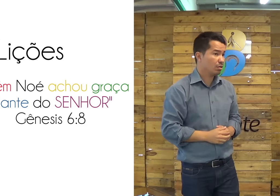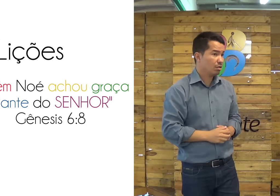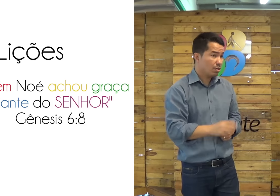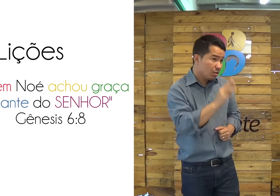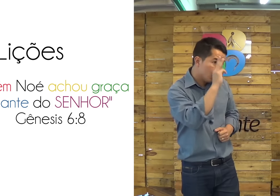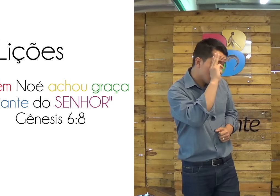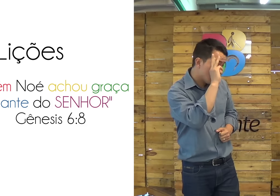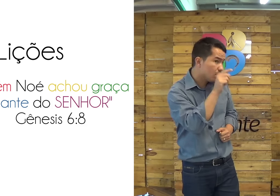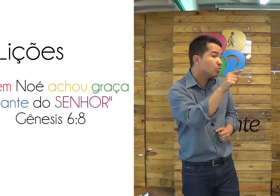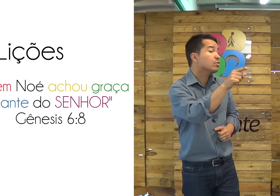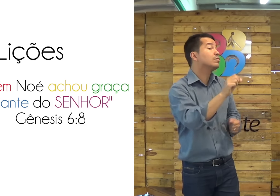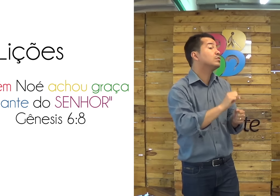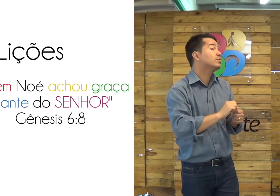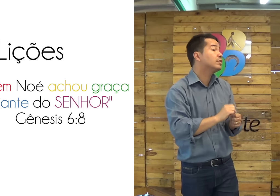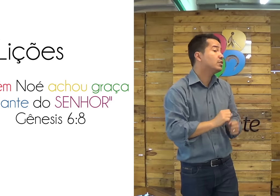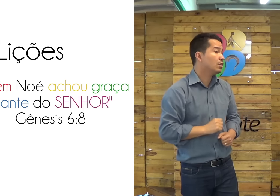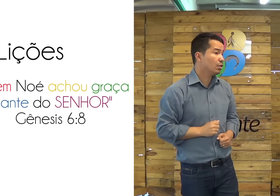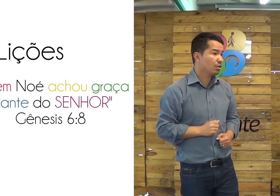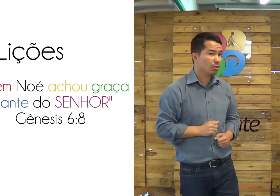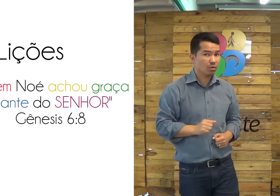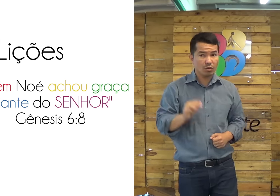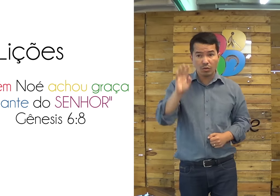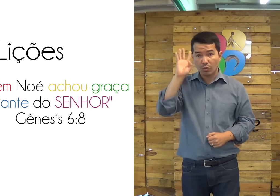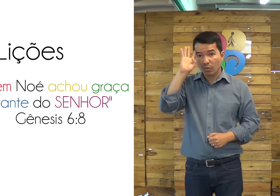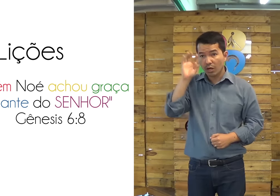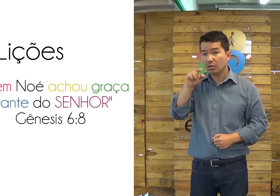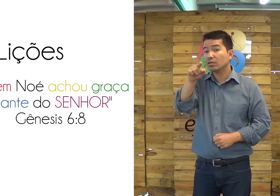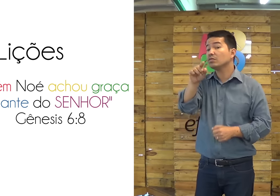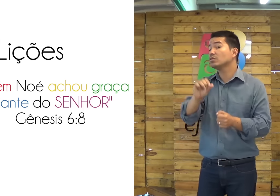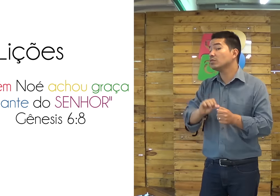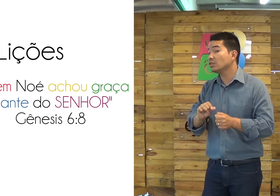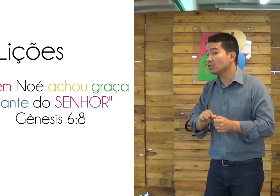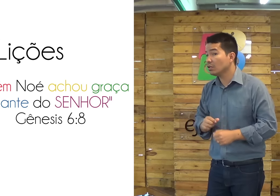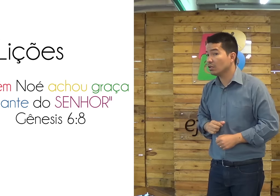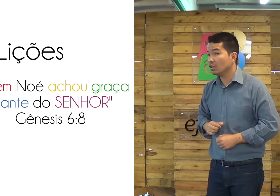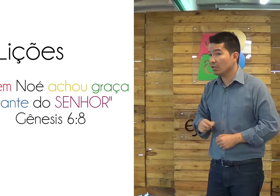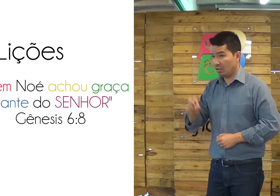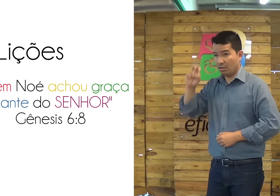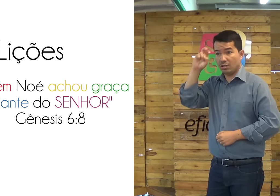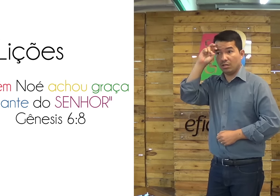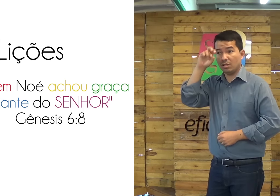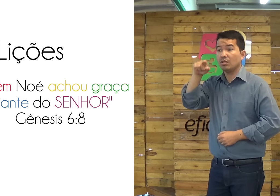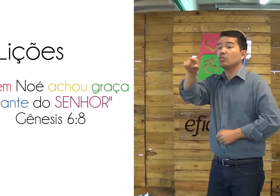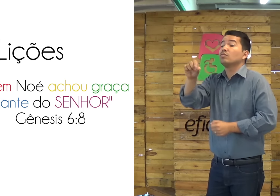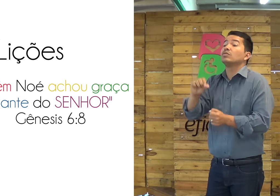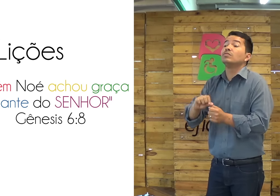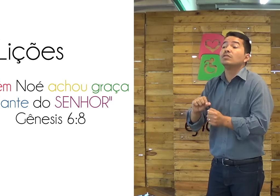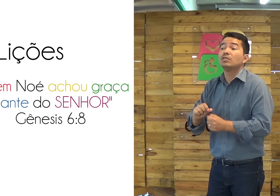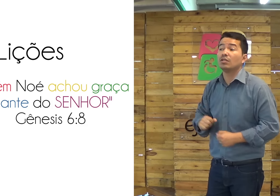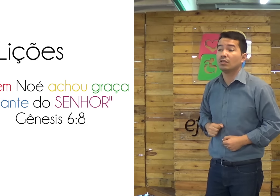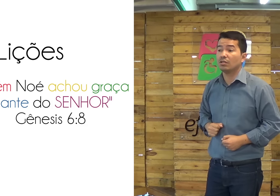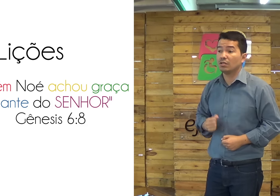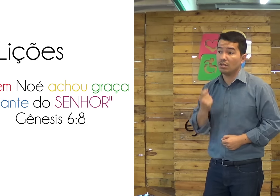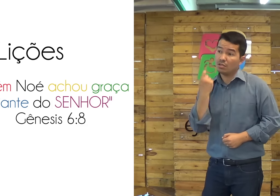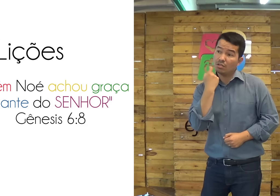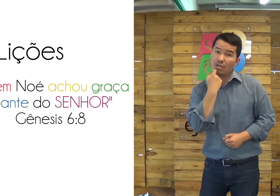segunda terça na quarta na quinta